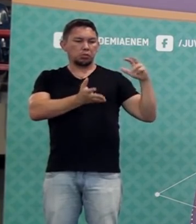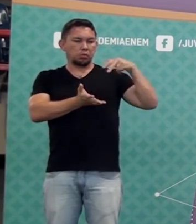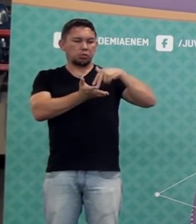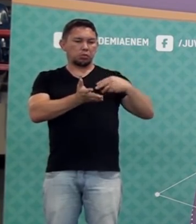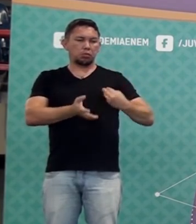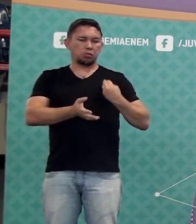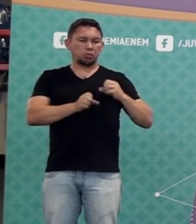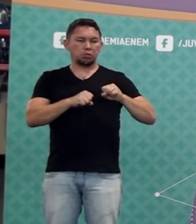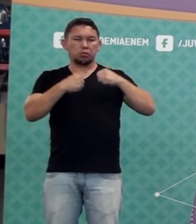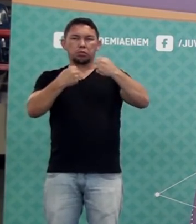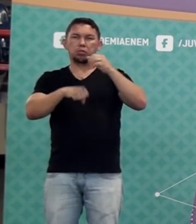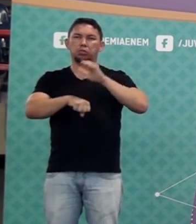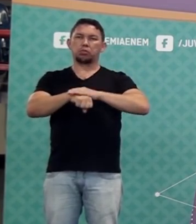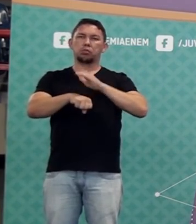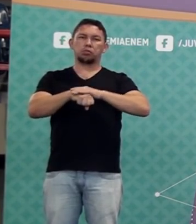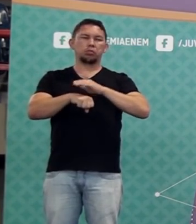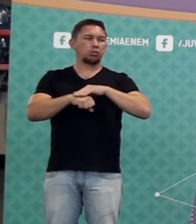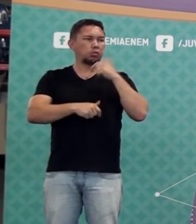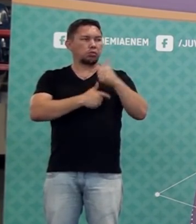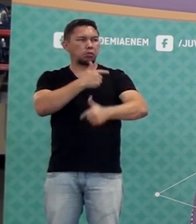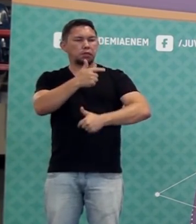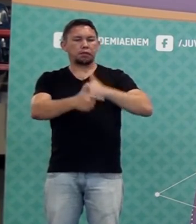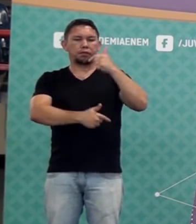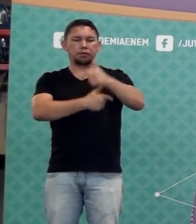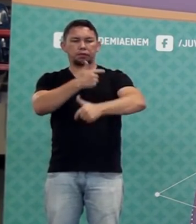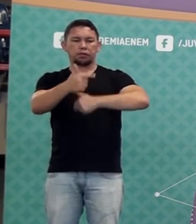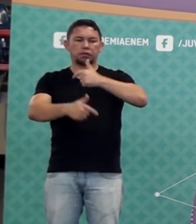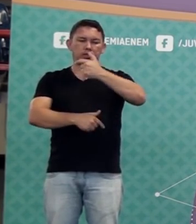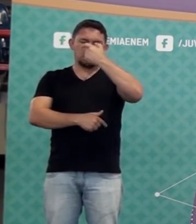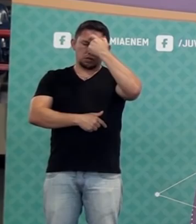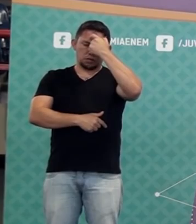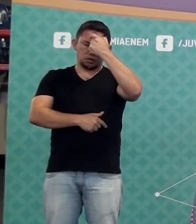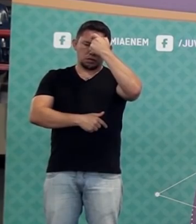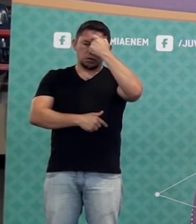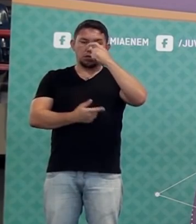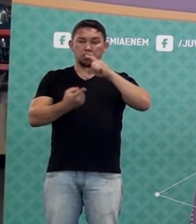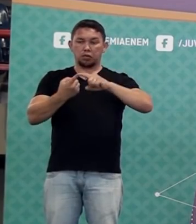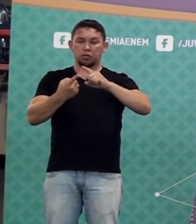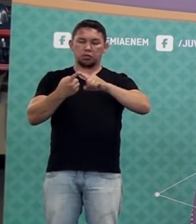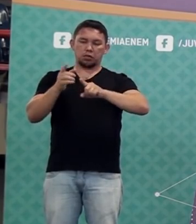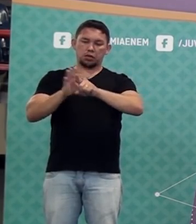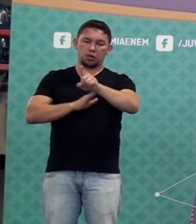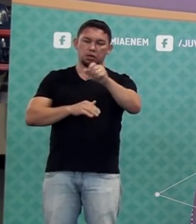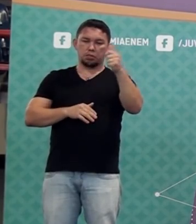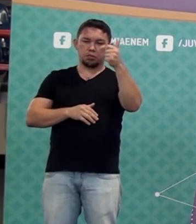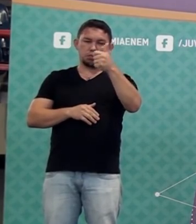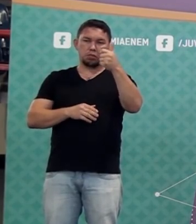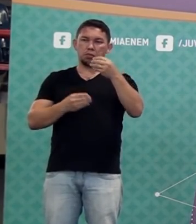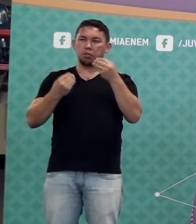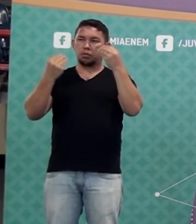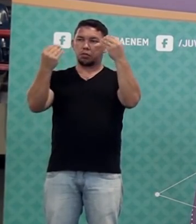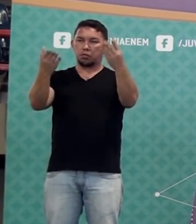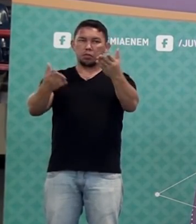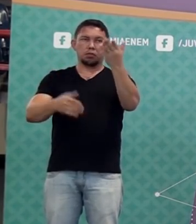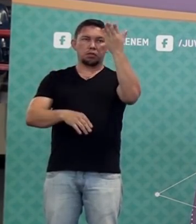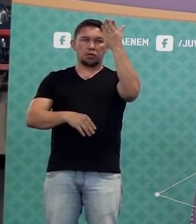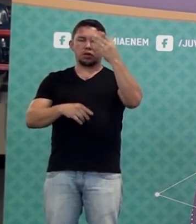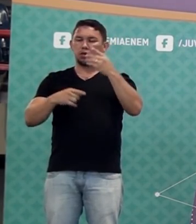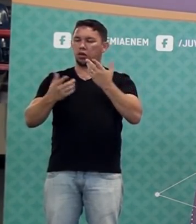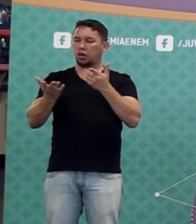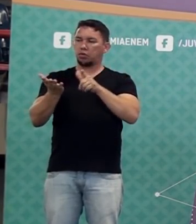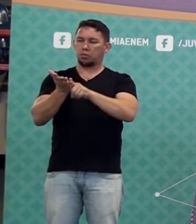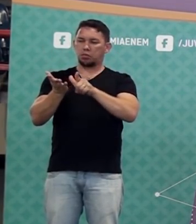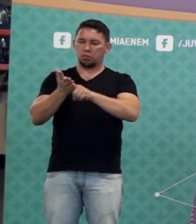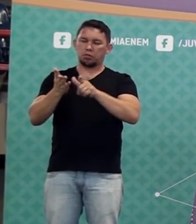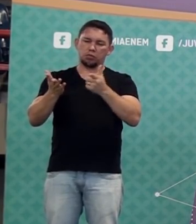nosso esforço, do nosso suor, do nosso trabalho, da nossa consciência. Aí tem uma primeira questão, vocês receberam aí esse TD, tem a primeira questão,